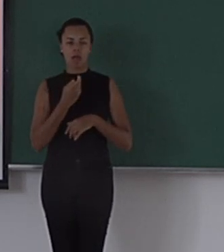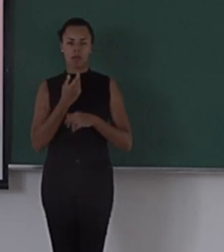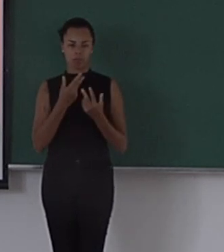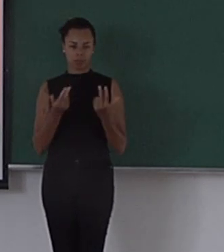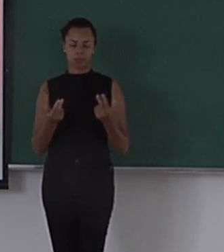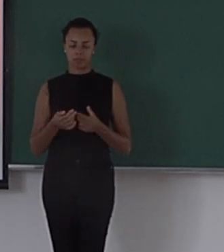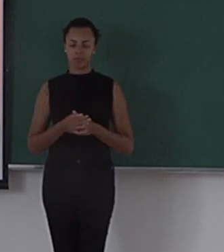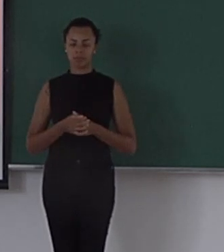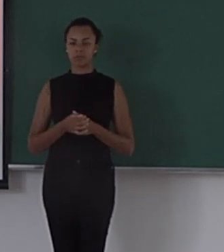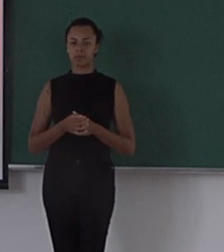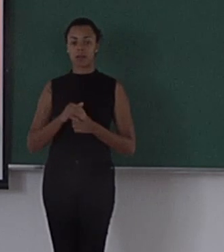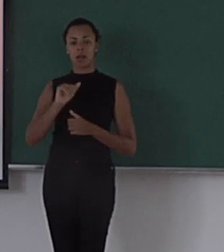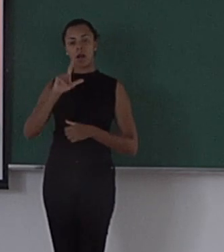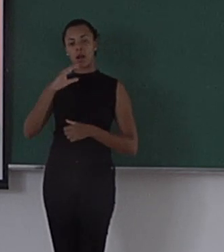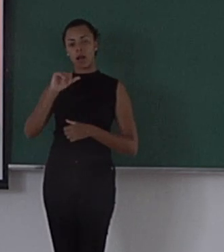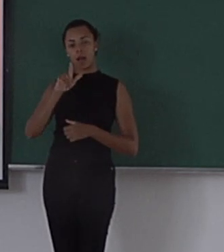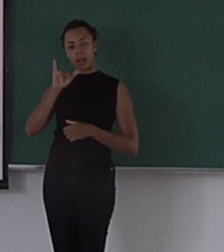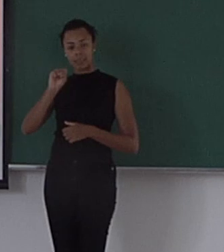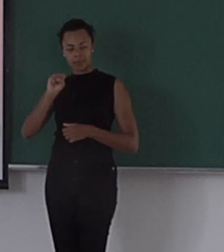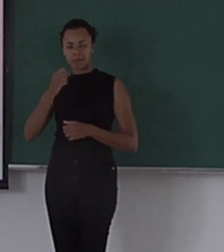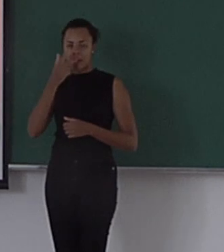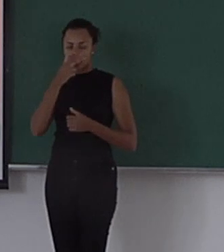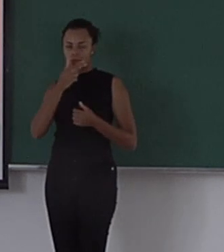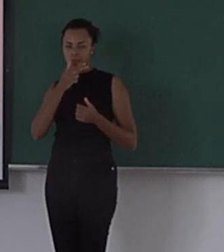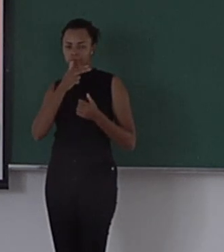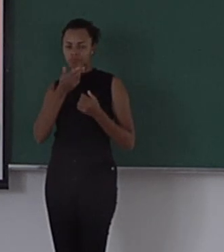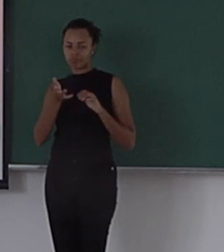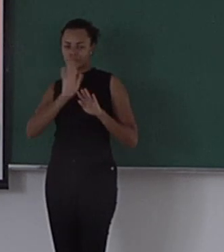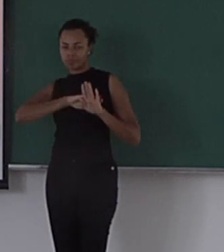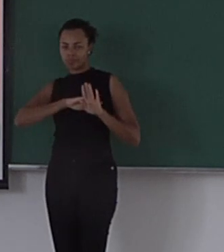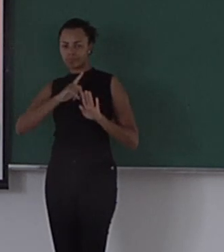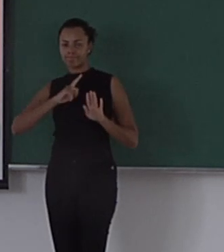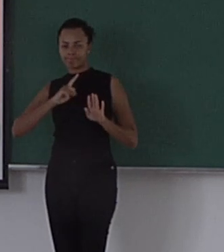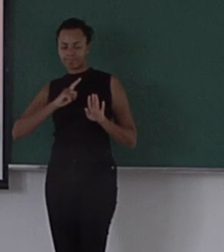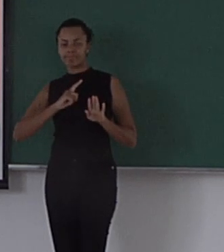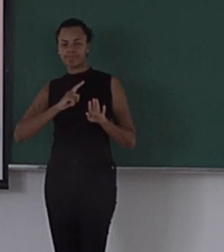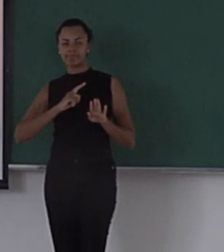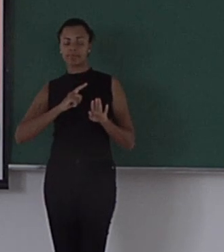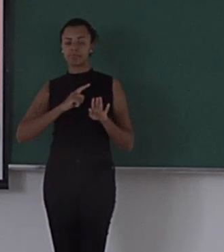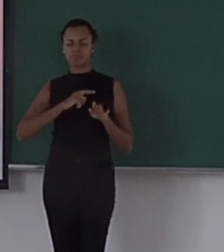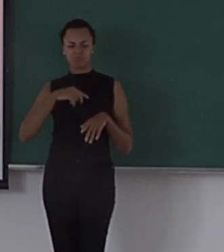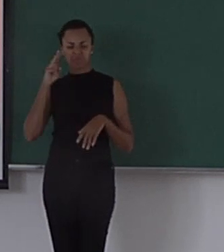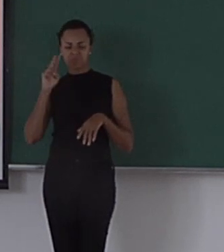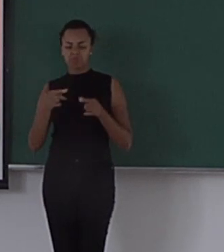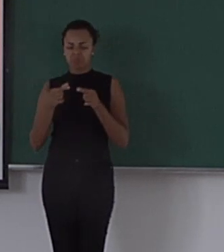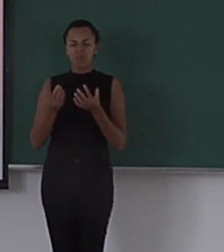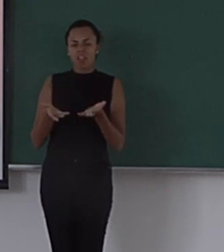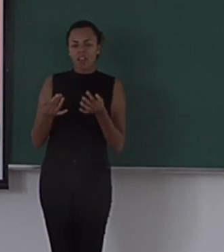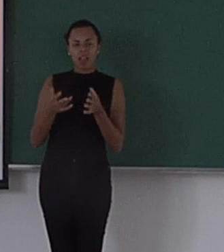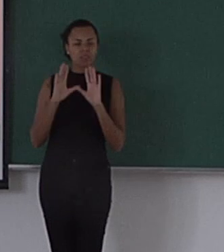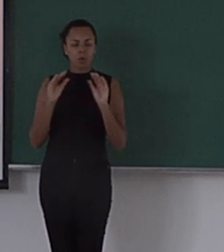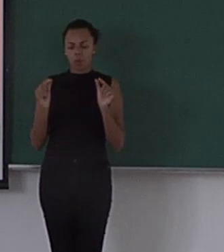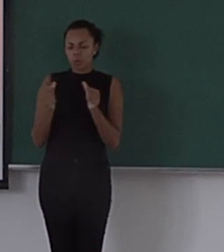tal. As por álcalis, elas são mais enganosas. Tá? Elas, em um primeiro momento, elas aparentam ser leves,